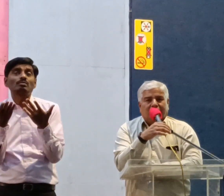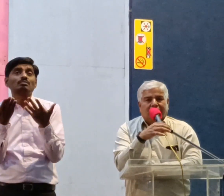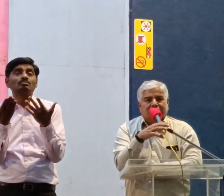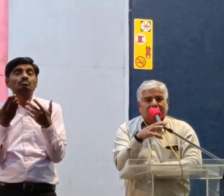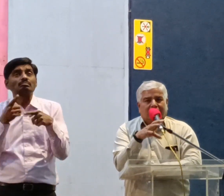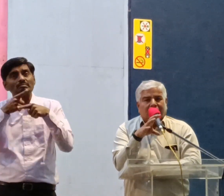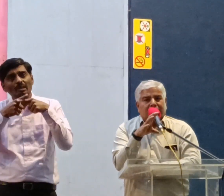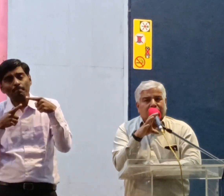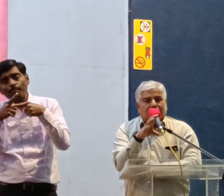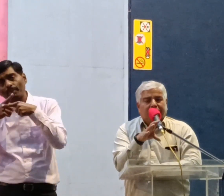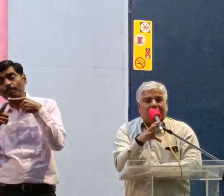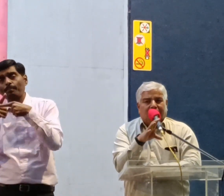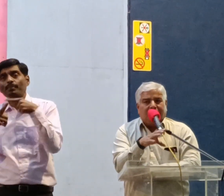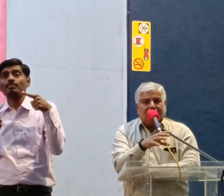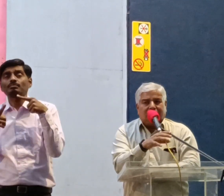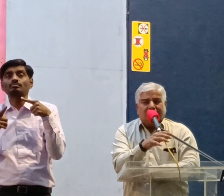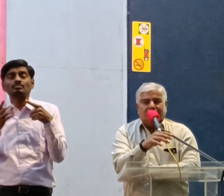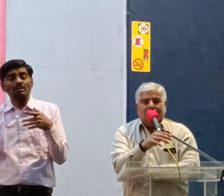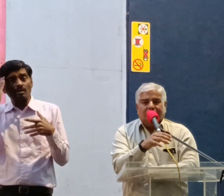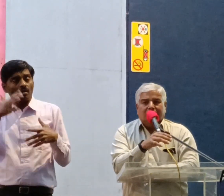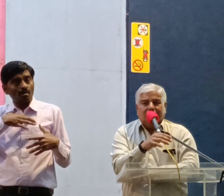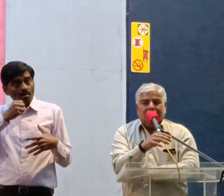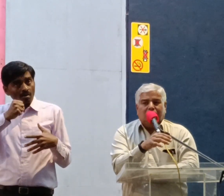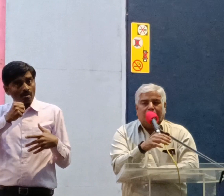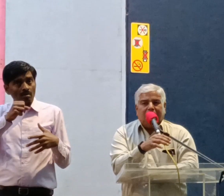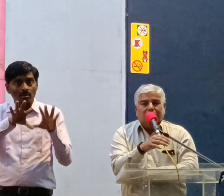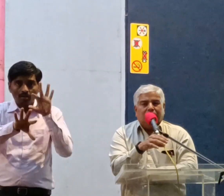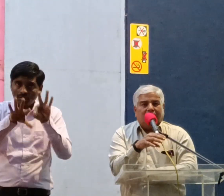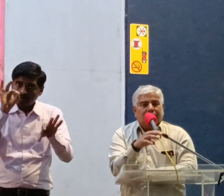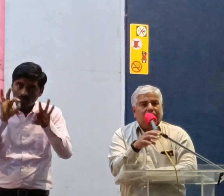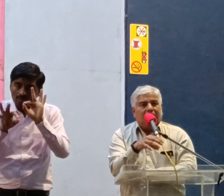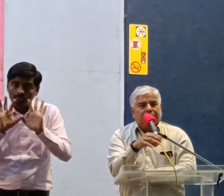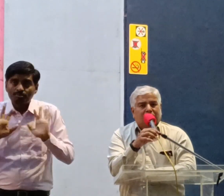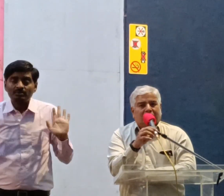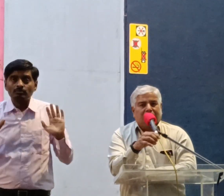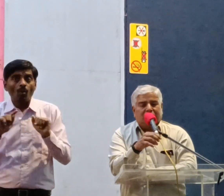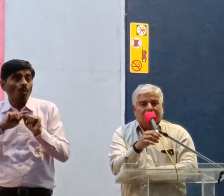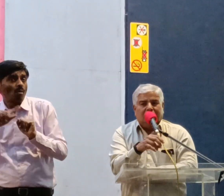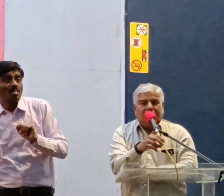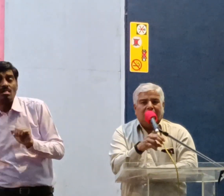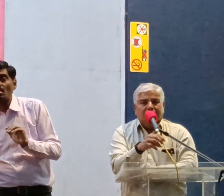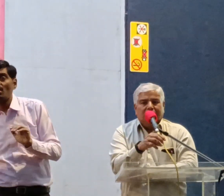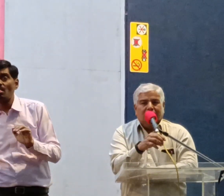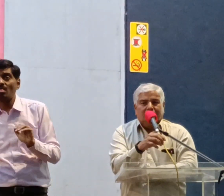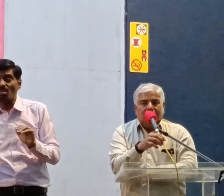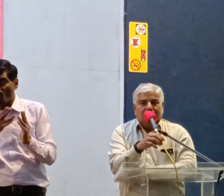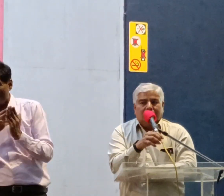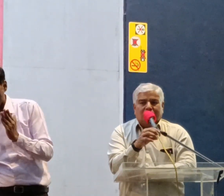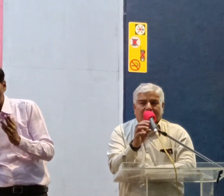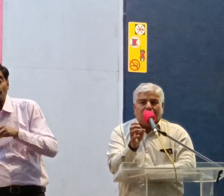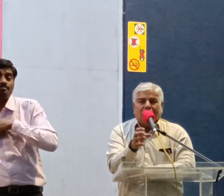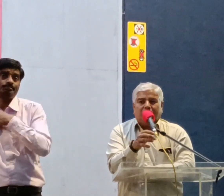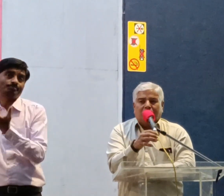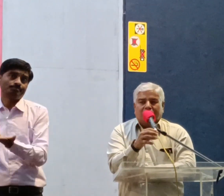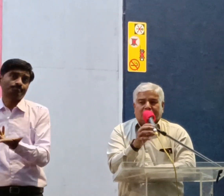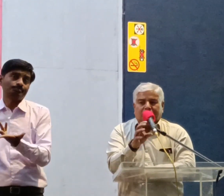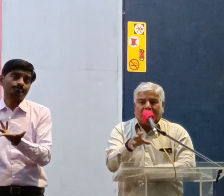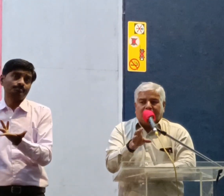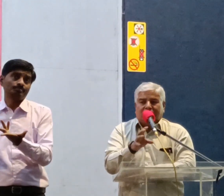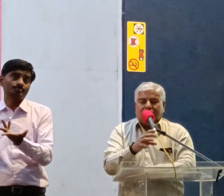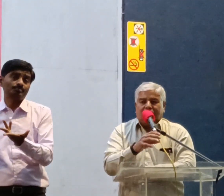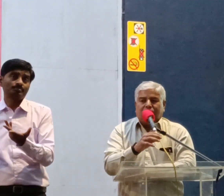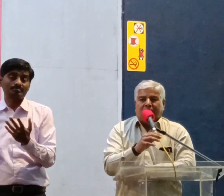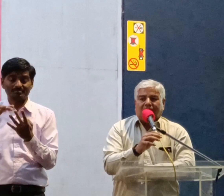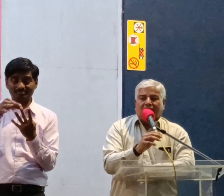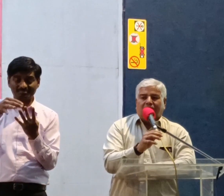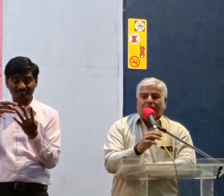જે પોતાને જેટલા ટોપિક આવડે છે એ ટોપિકનું વારંવાર પુનરાવર્તન કરી તમે સાહેબોને મળો કે સાહેબ